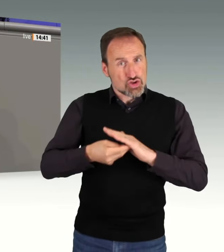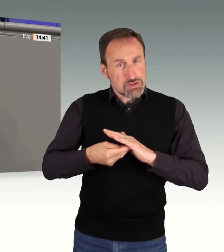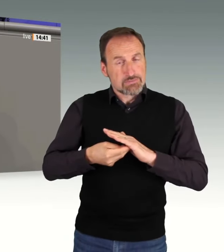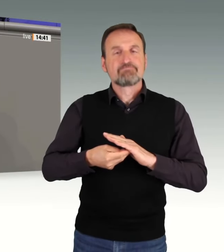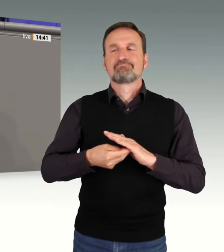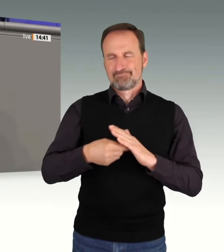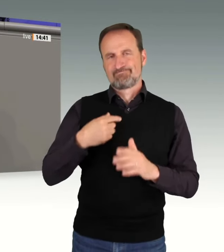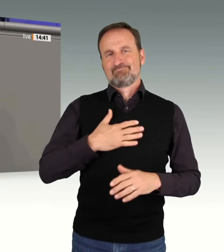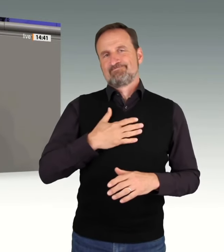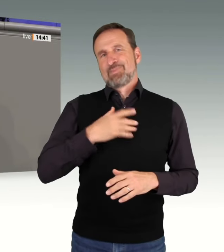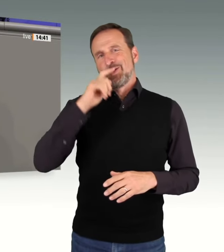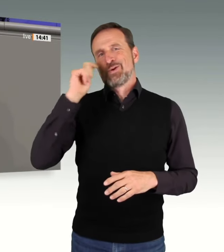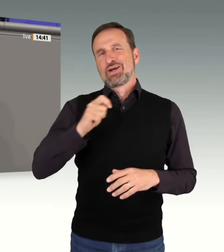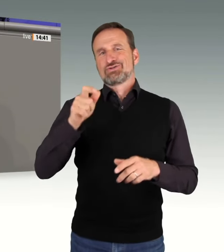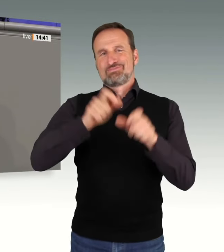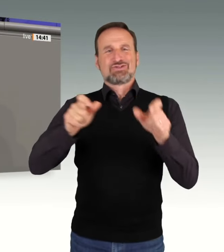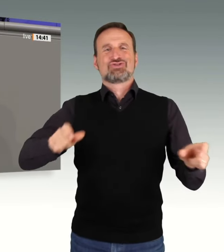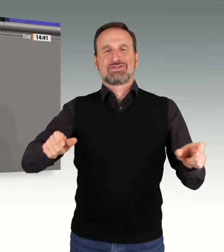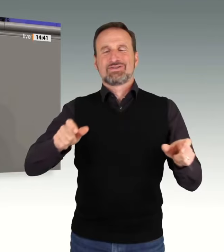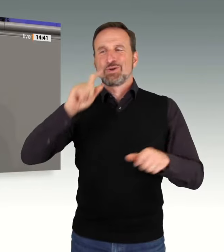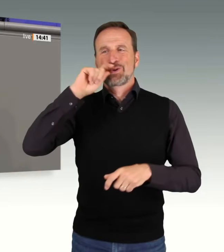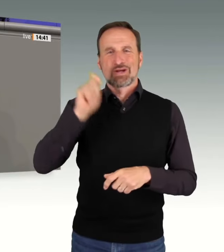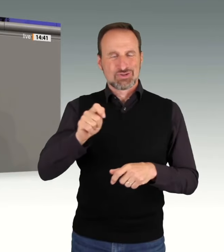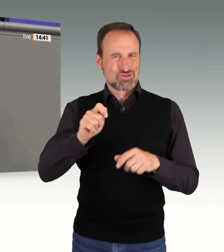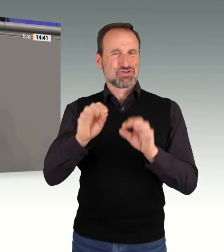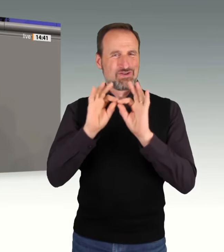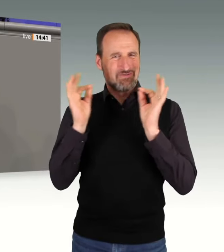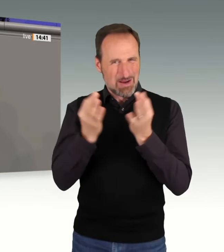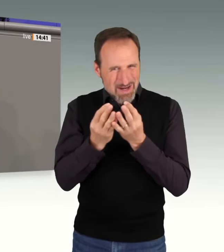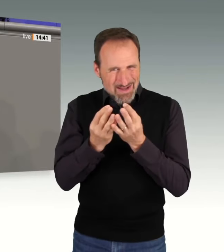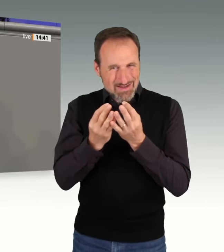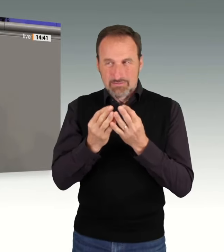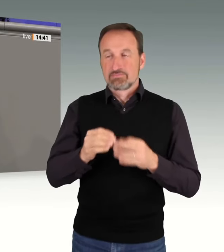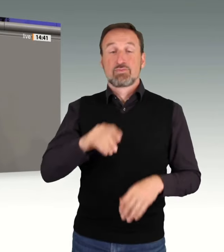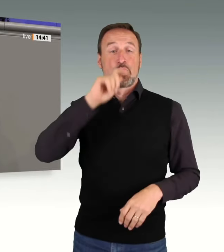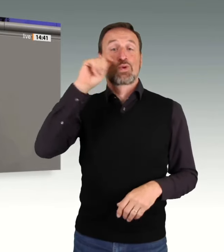Familie, den ukrainischen Staat, unsere Verteidigung?